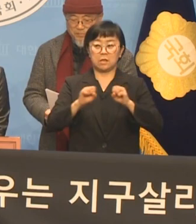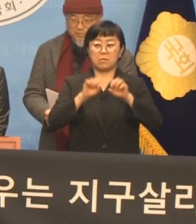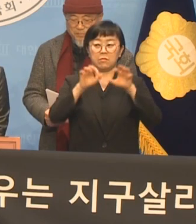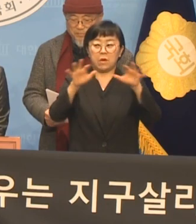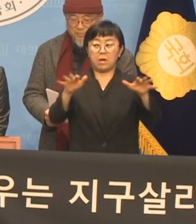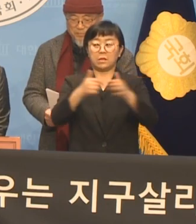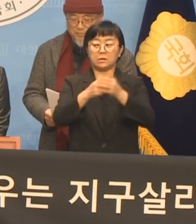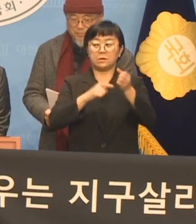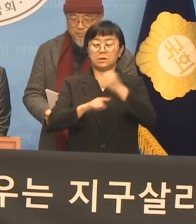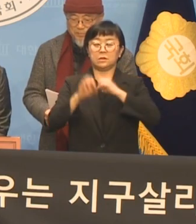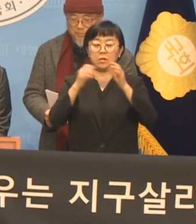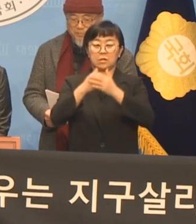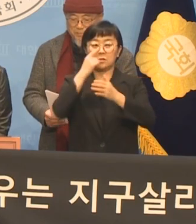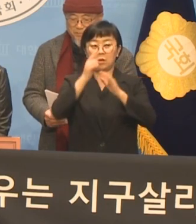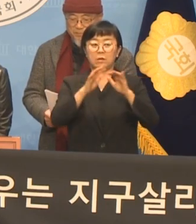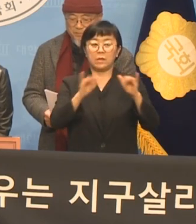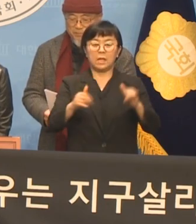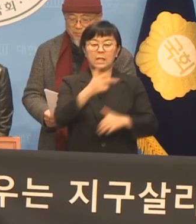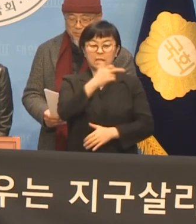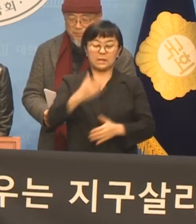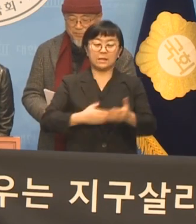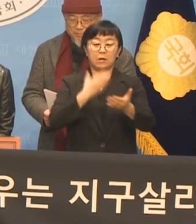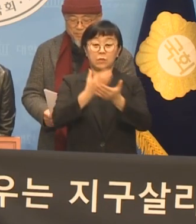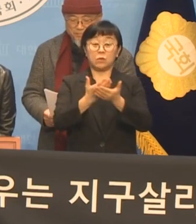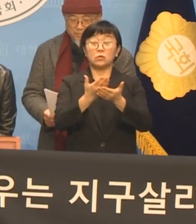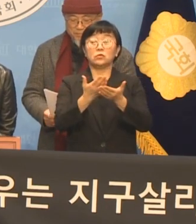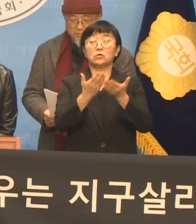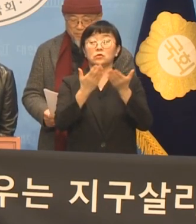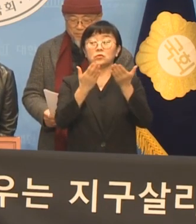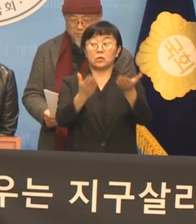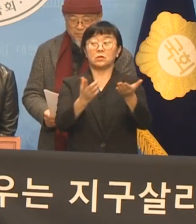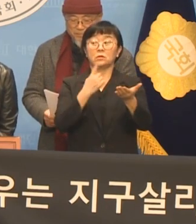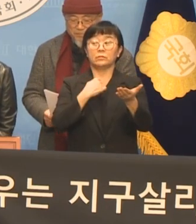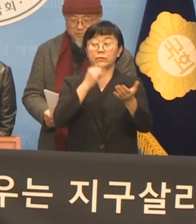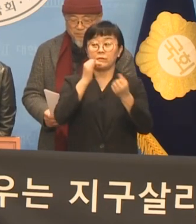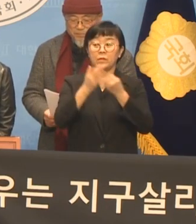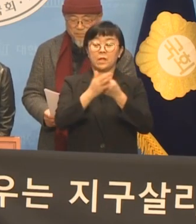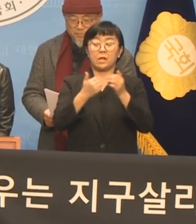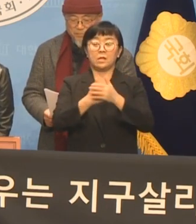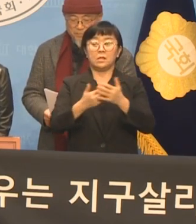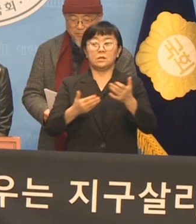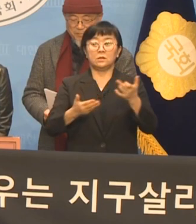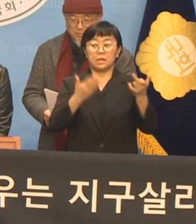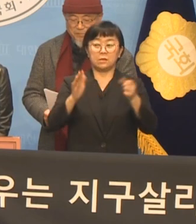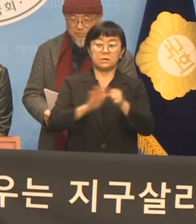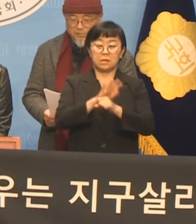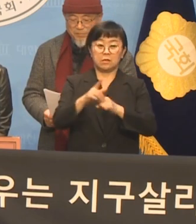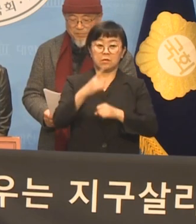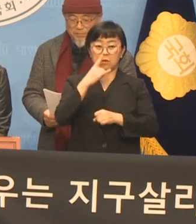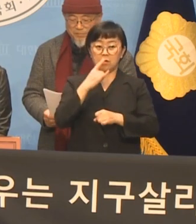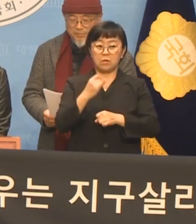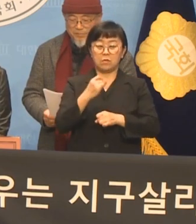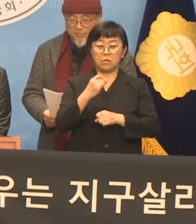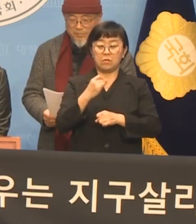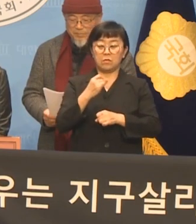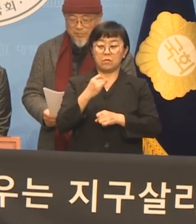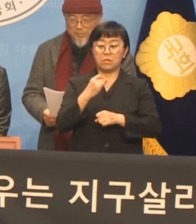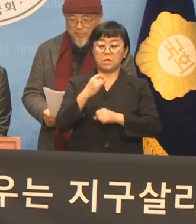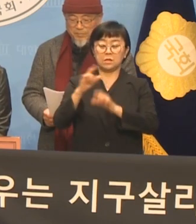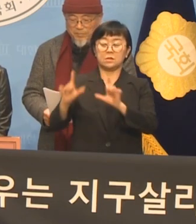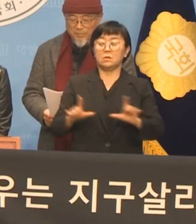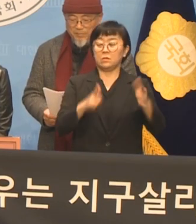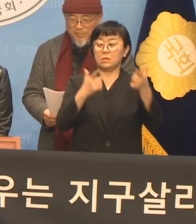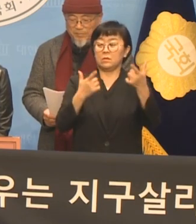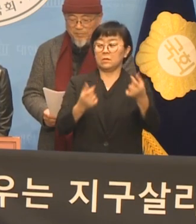뜻을 전해 서양인들에게도 큰 감동을 주었던 바, 자연 사랑을 어머니의 삶과